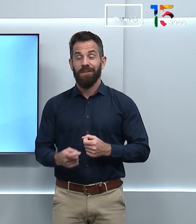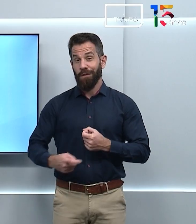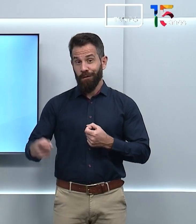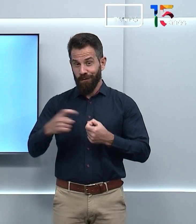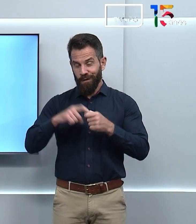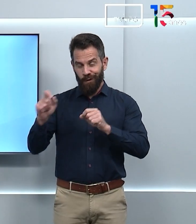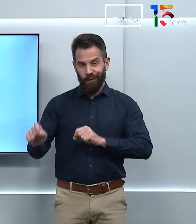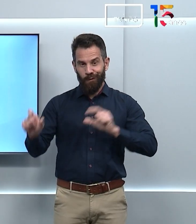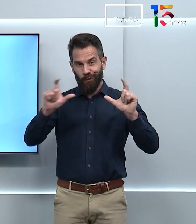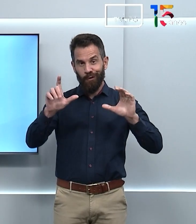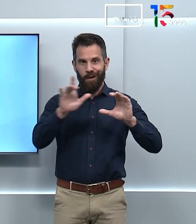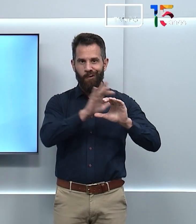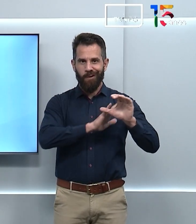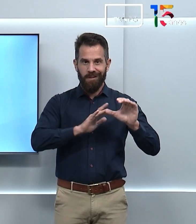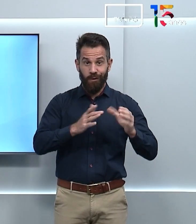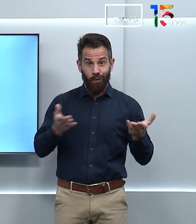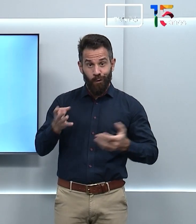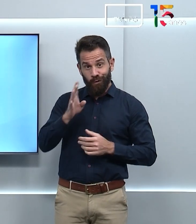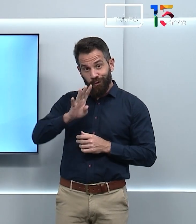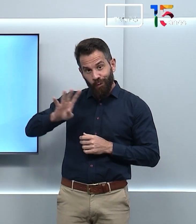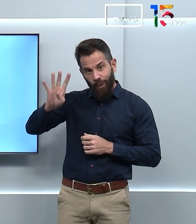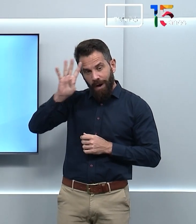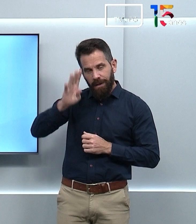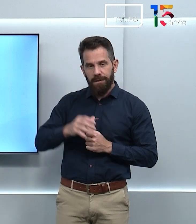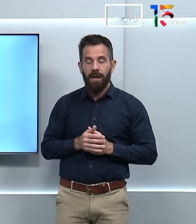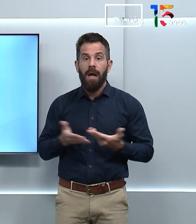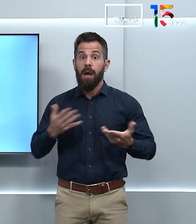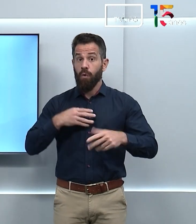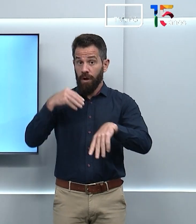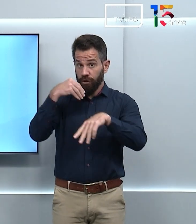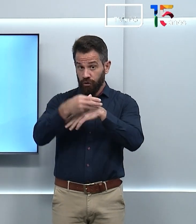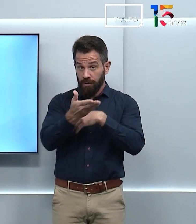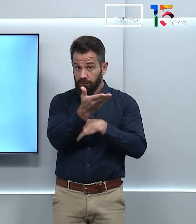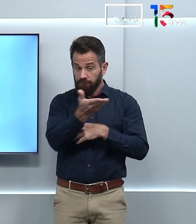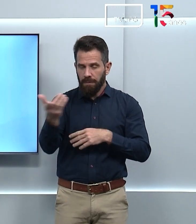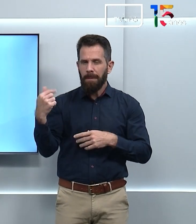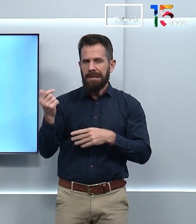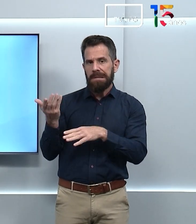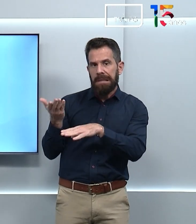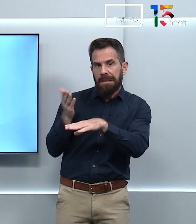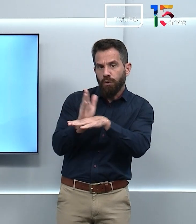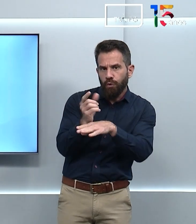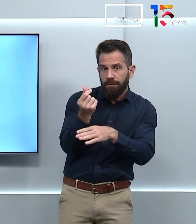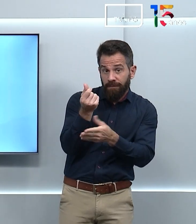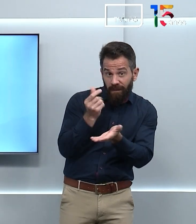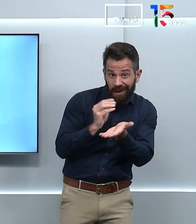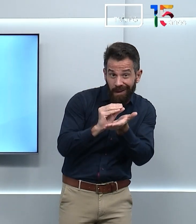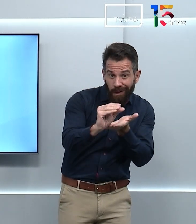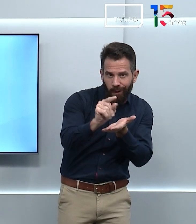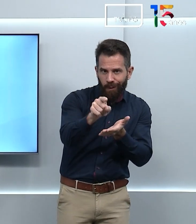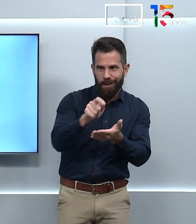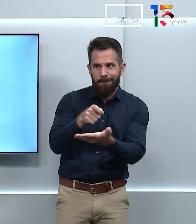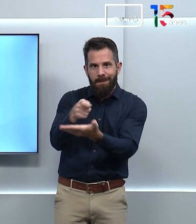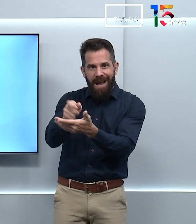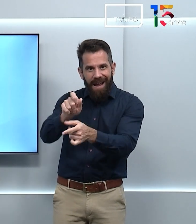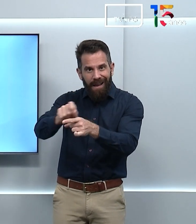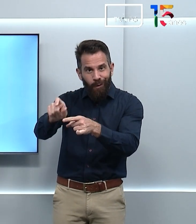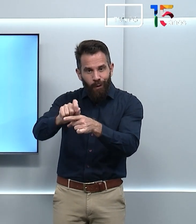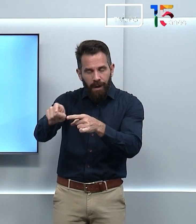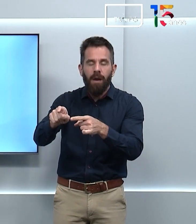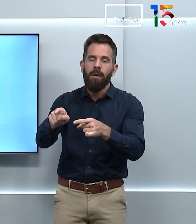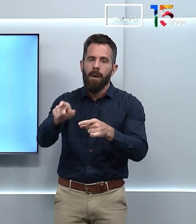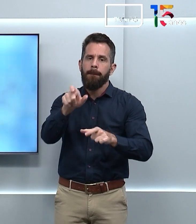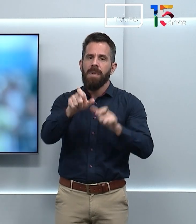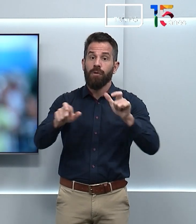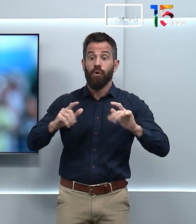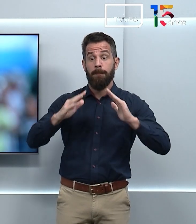Estamos de volta com Conexões dessa quarta-feira. E agora a dica é para quem está precisando de uma ajudinha para pagar o aluguel. Os moradores da capital podem